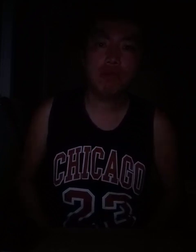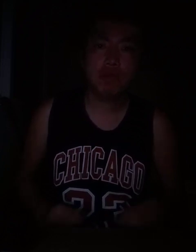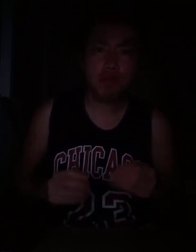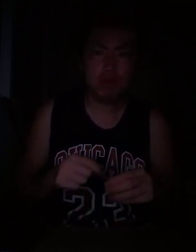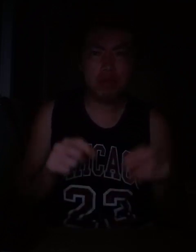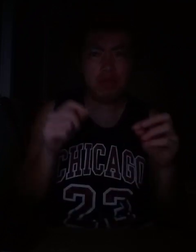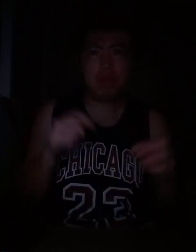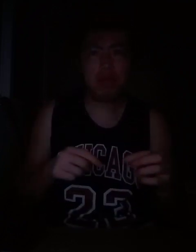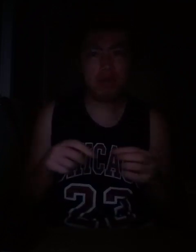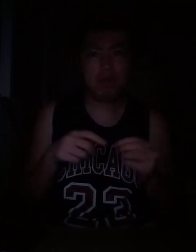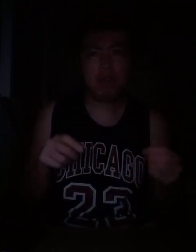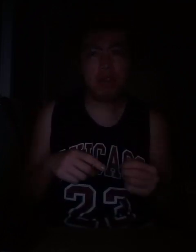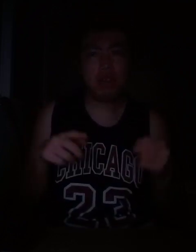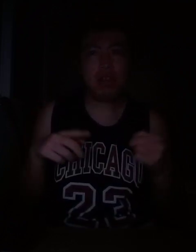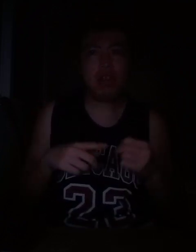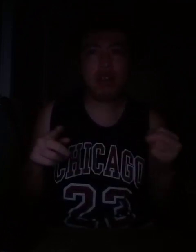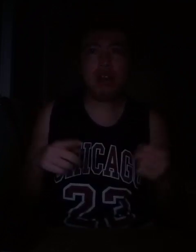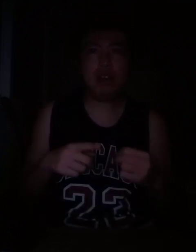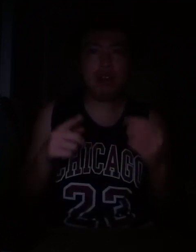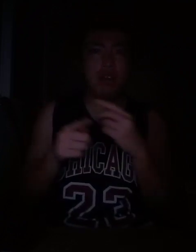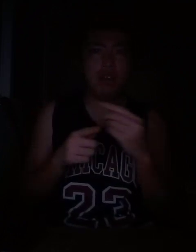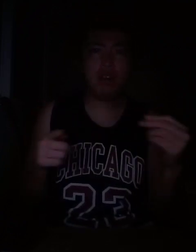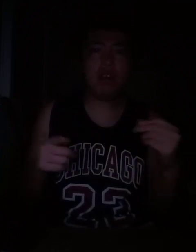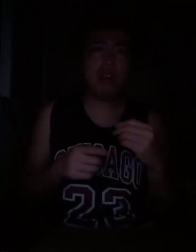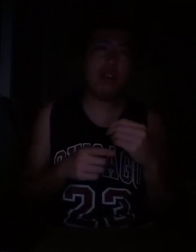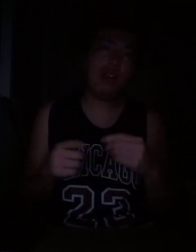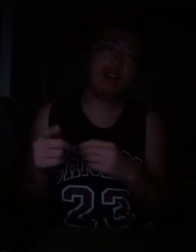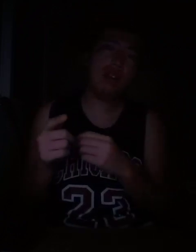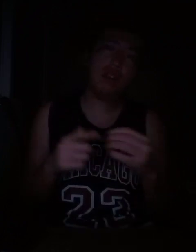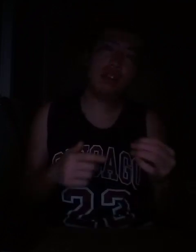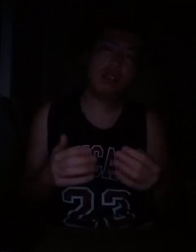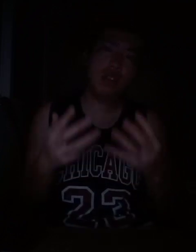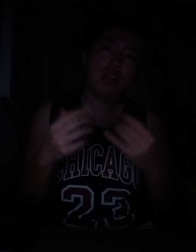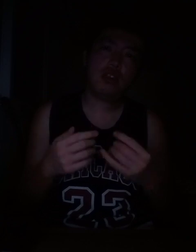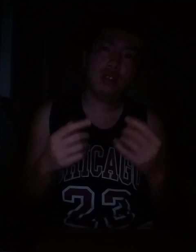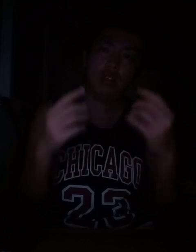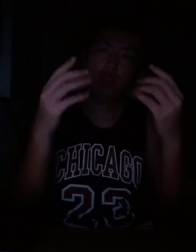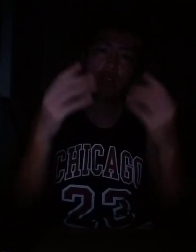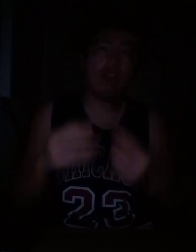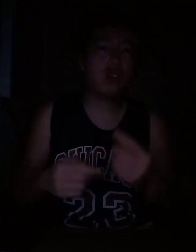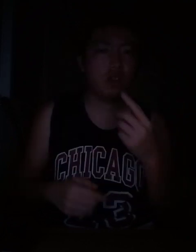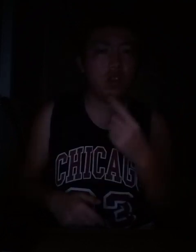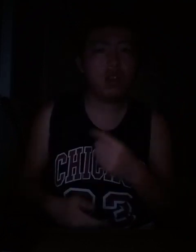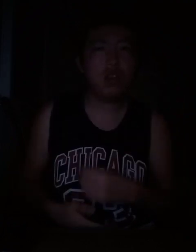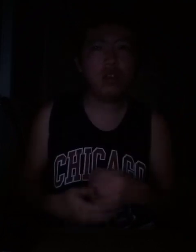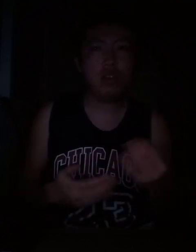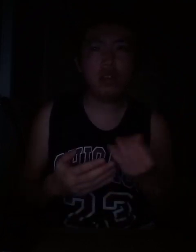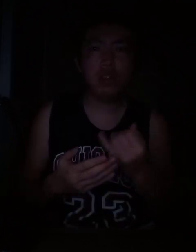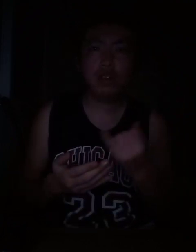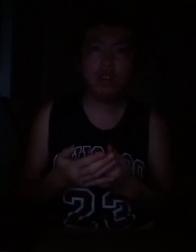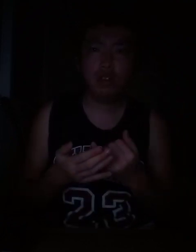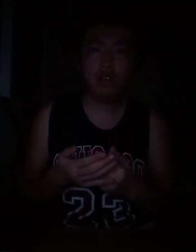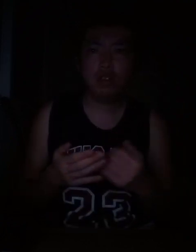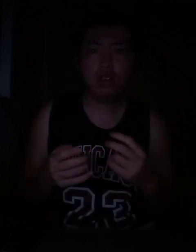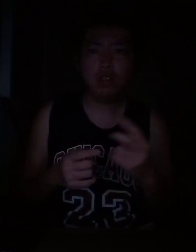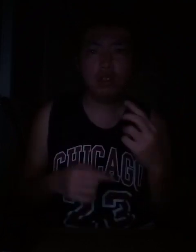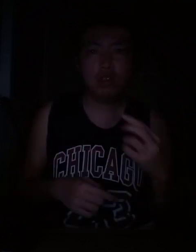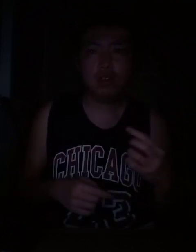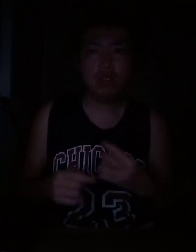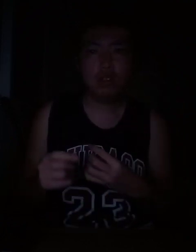기름값이 최근 다시 꿈틀대고 있습니다. 국제유가가 많이 올랐기 때문입니다. 문제는 유류세인데요.